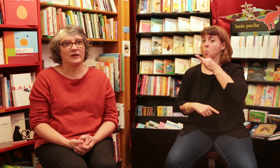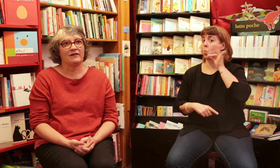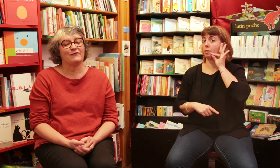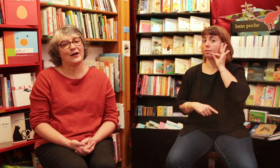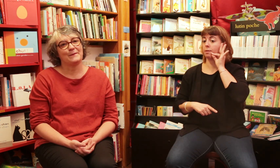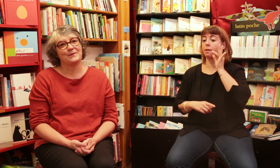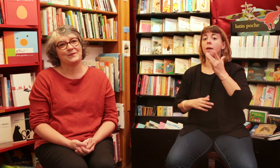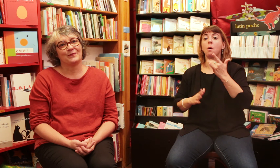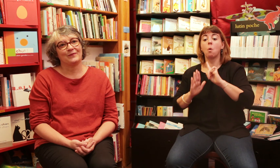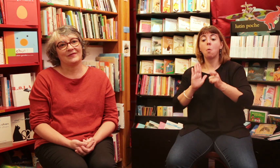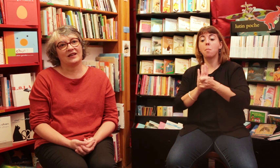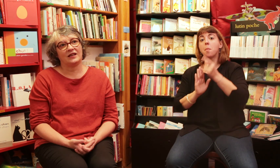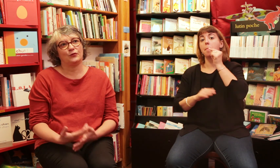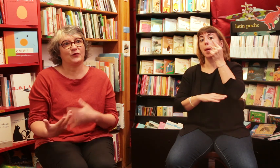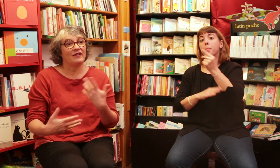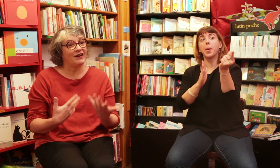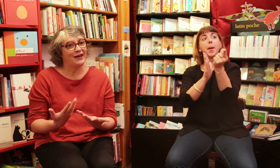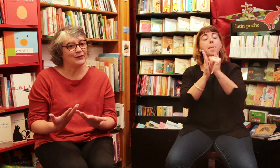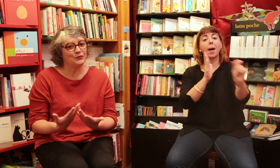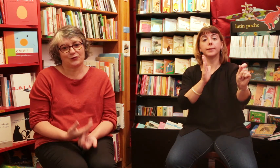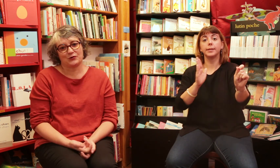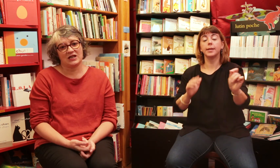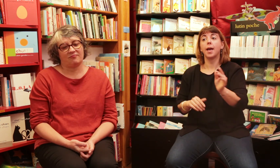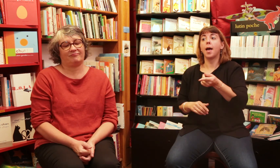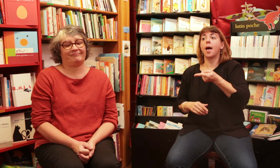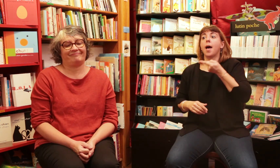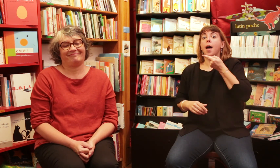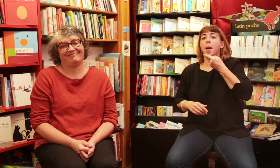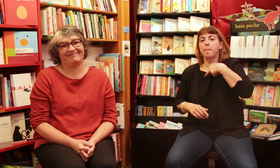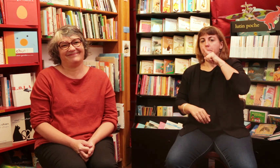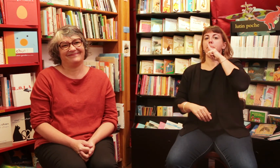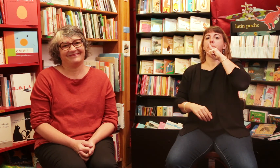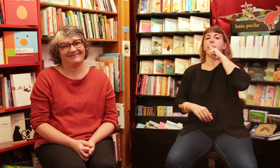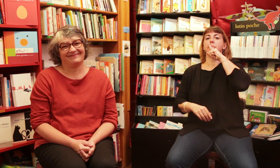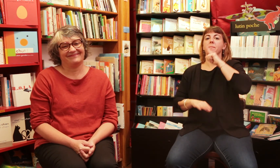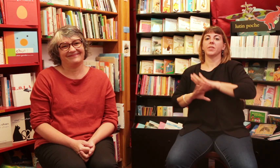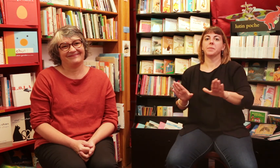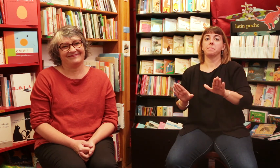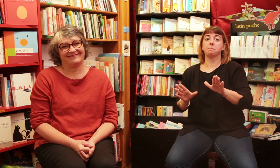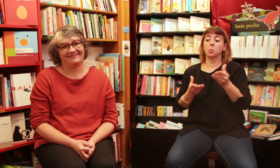de son père. Voilà. Et donc ça va tout changer.